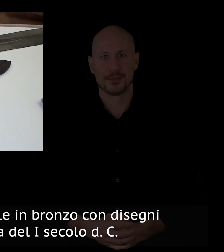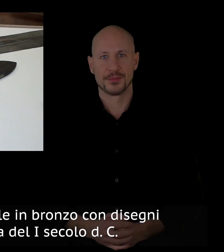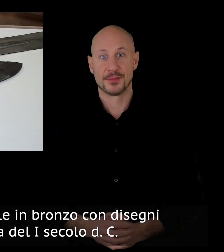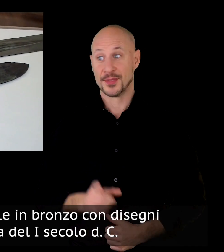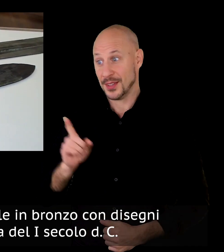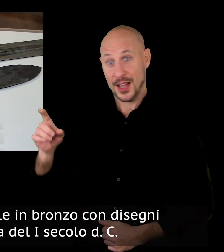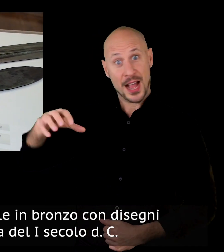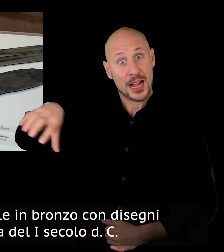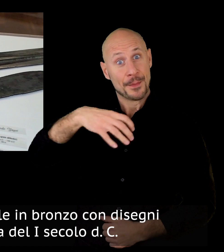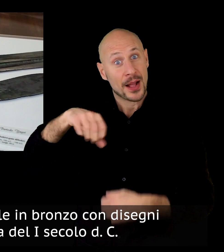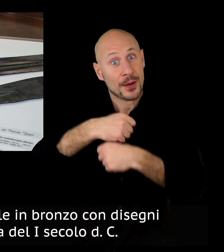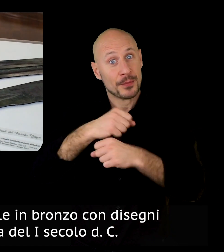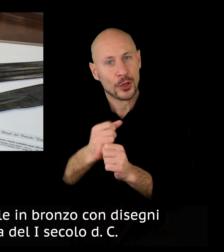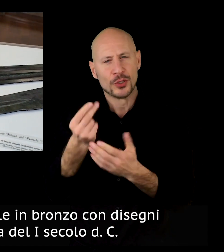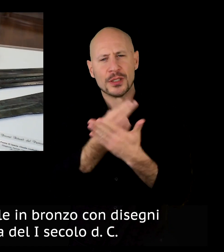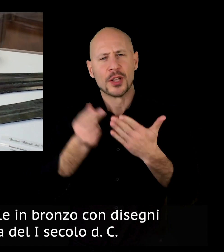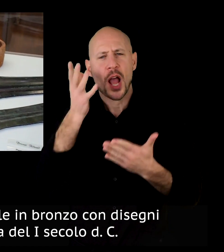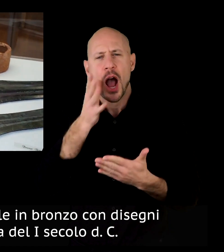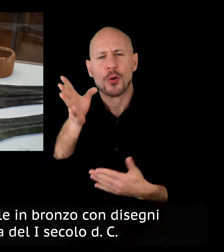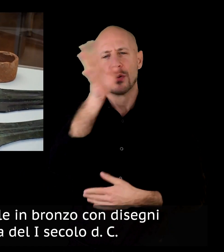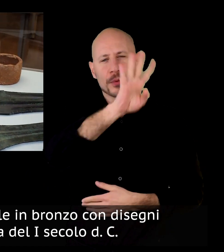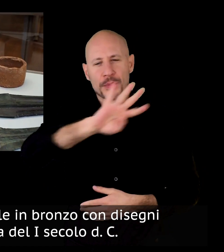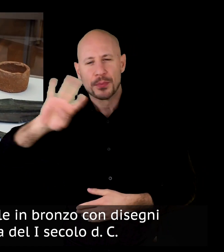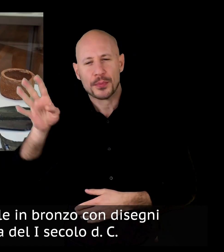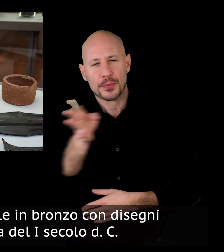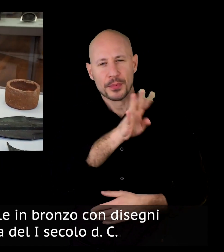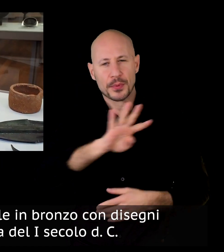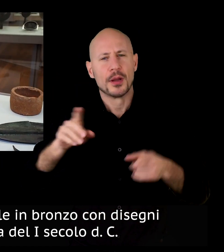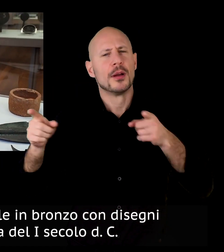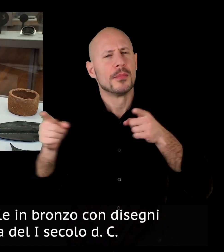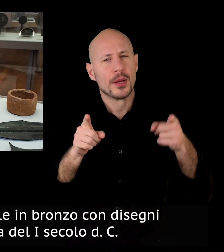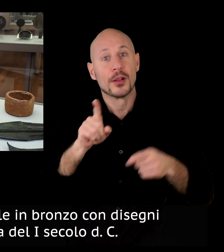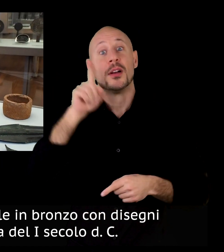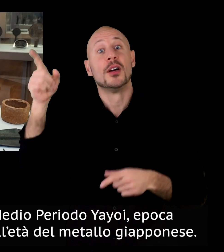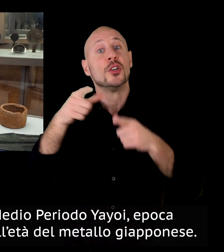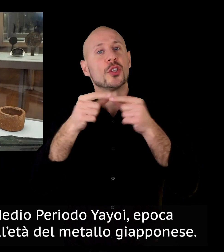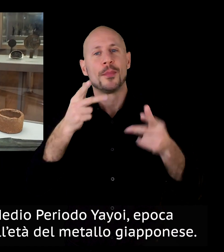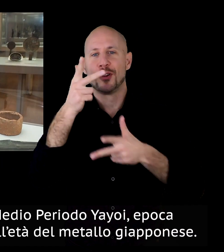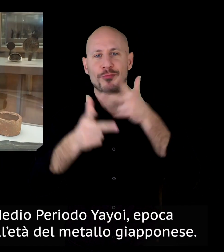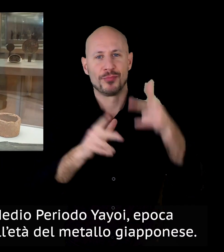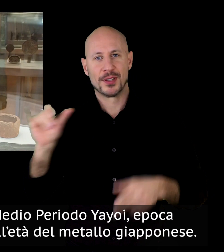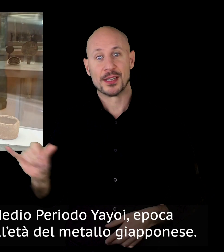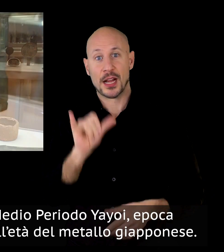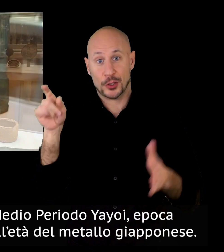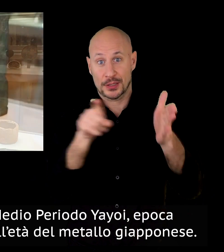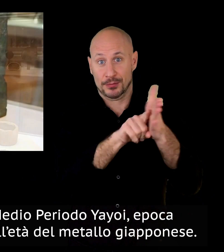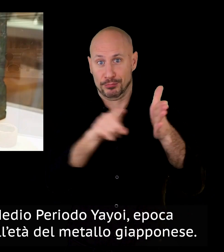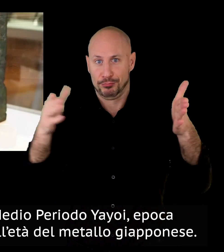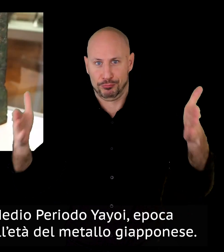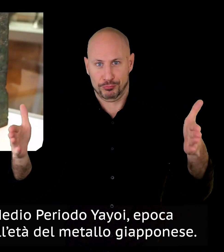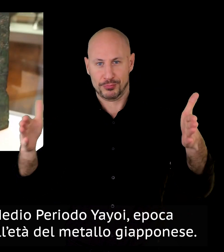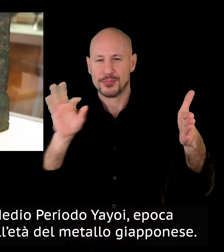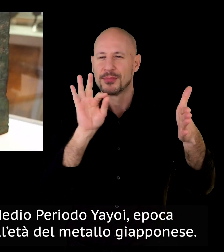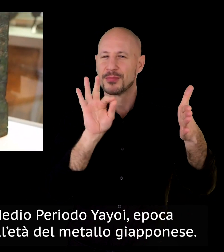questa campana e rituale ingrosso con disegni di spirali d'acqua del primo secolo questo è un tipico reperto del medio periodo